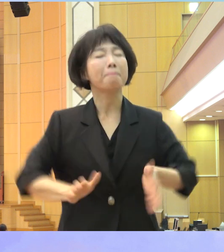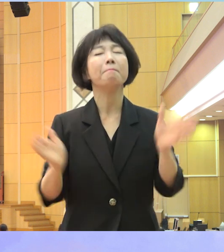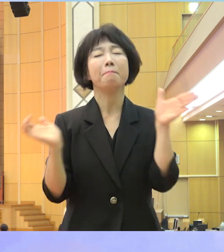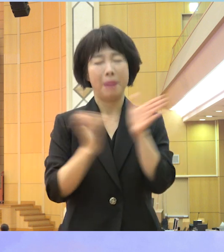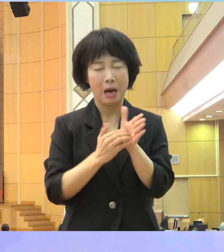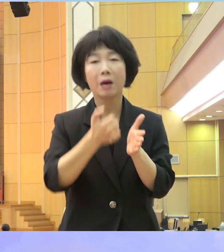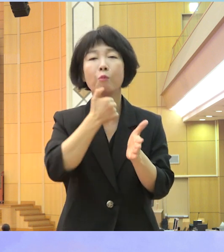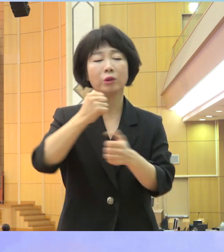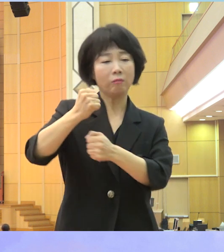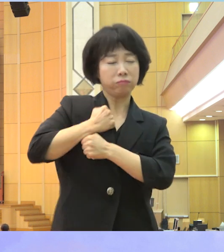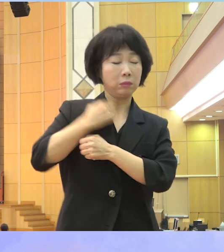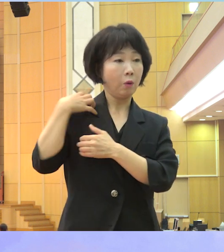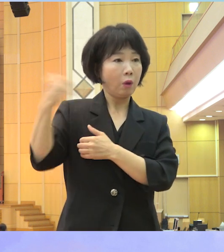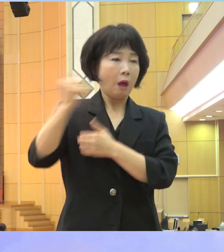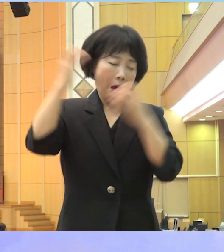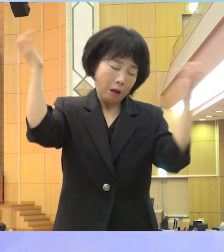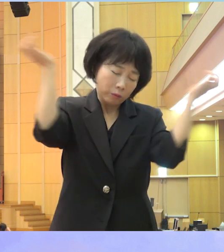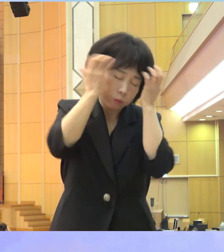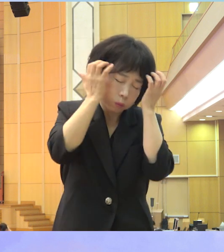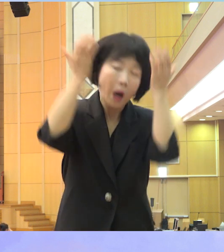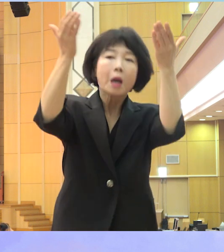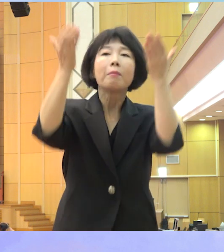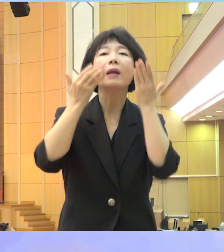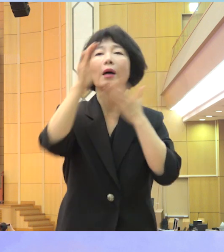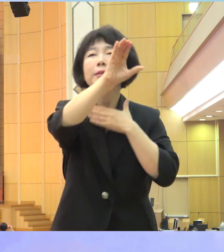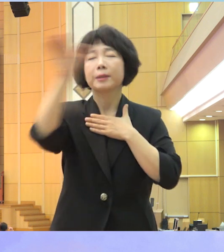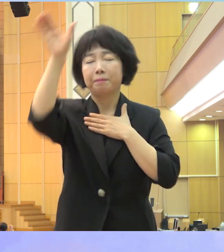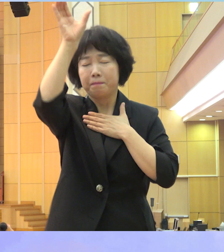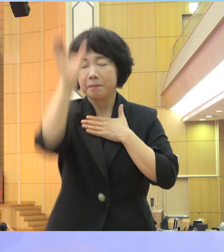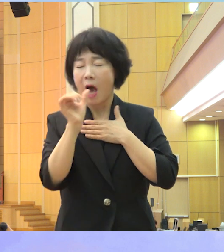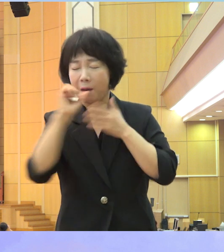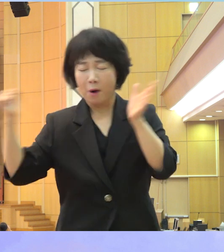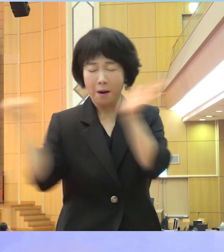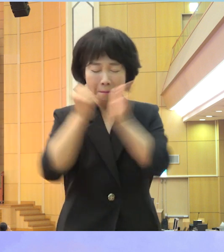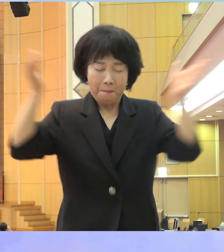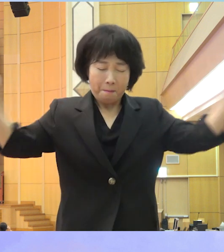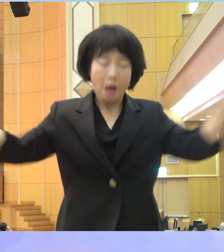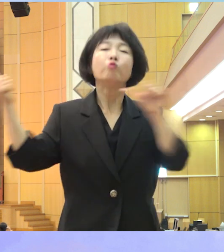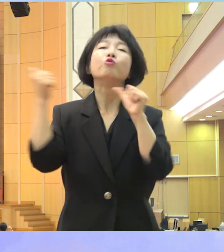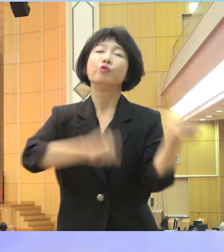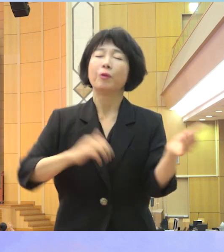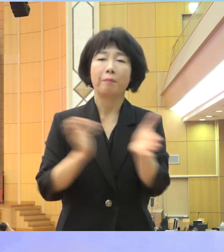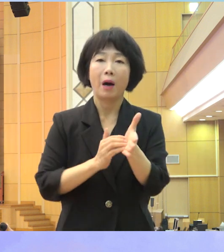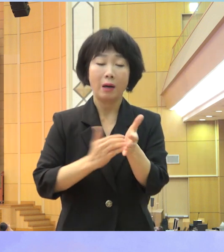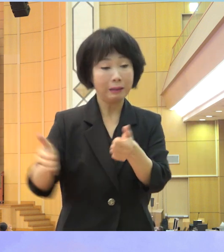나시고 본디오 빌라도에게 고난을 받으사 십자가에 못 박혀